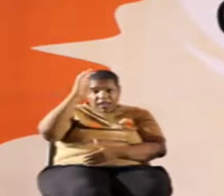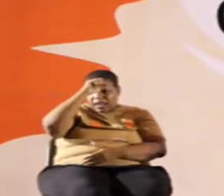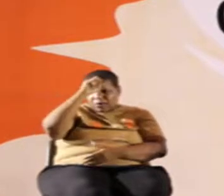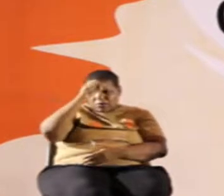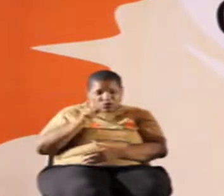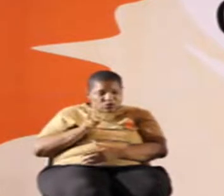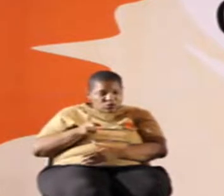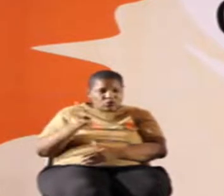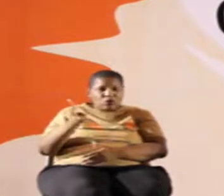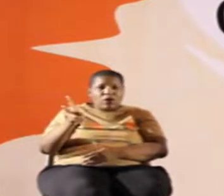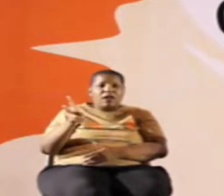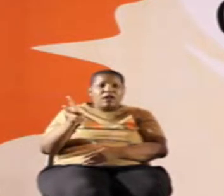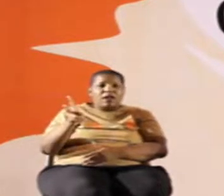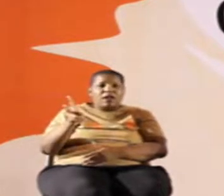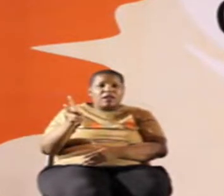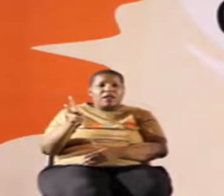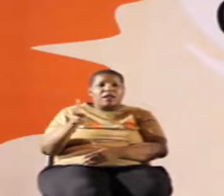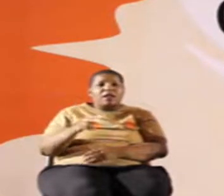a ser. Não é?